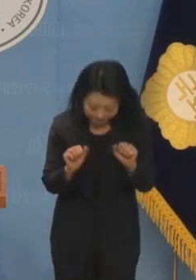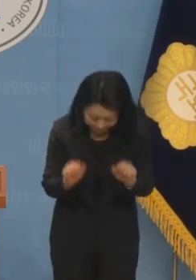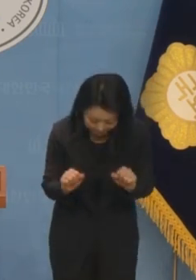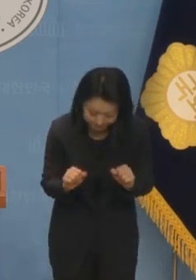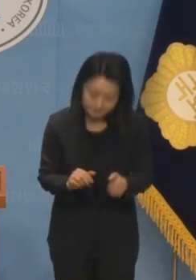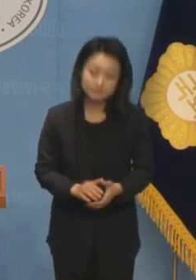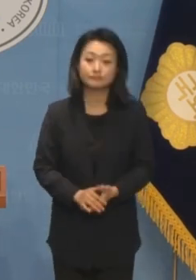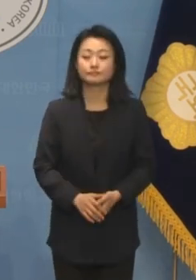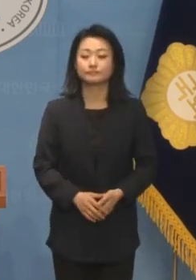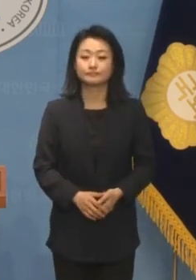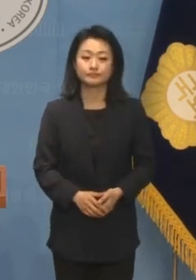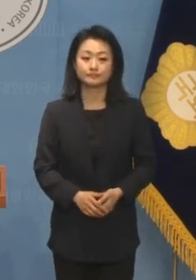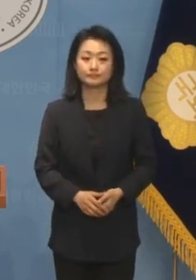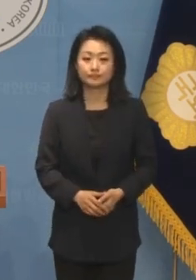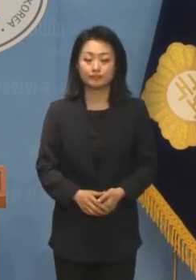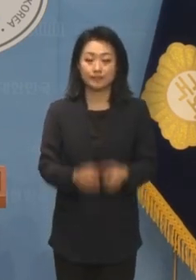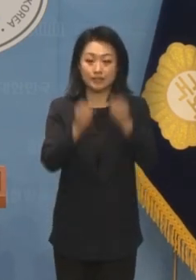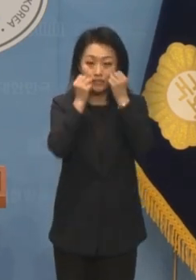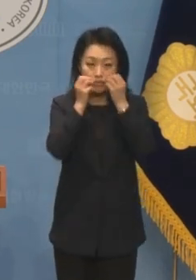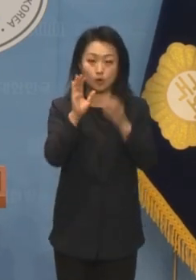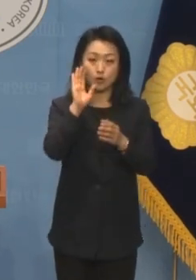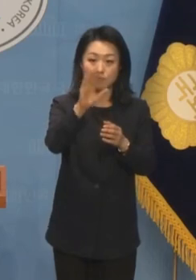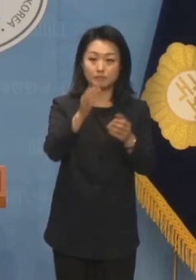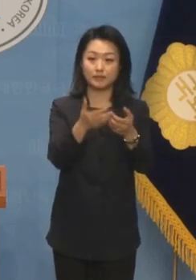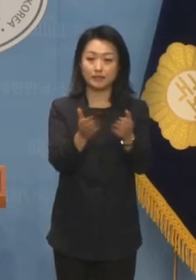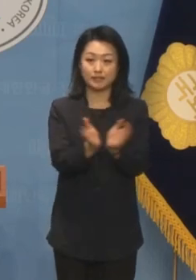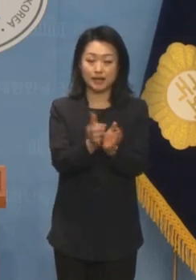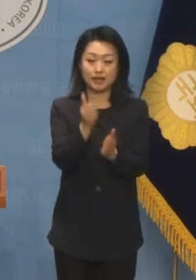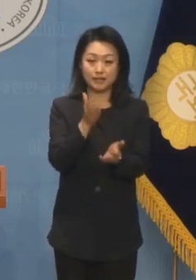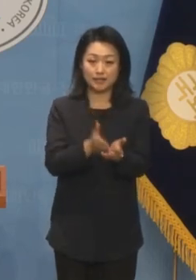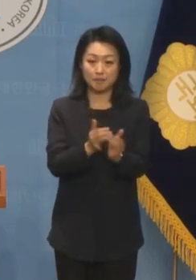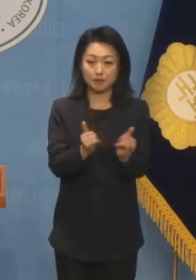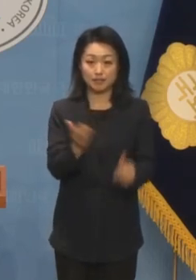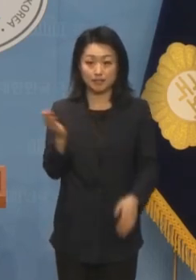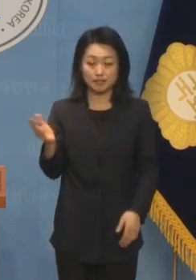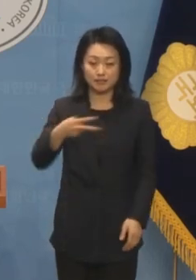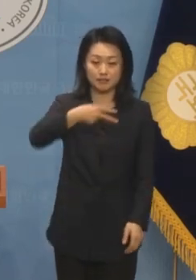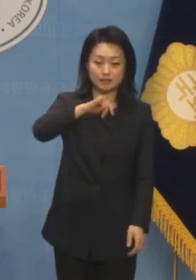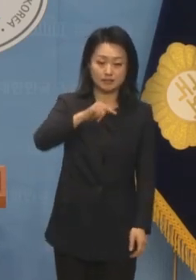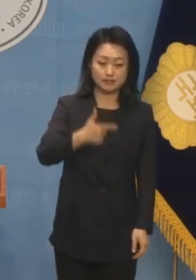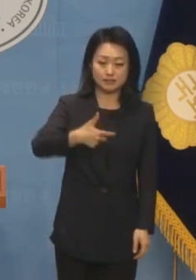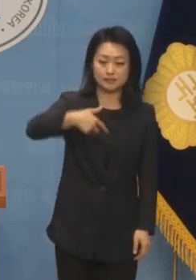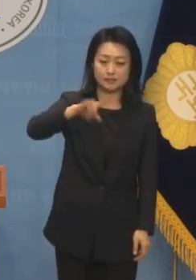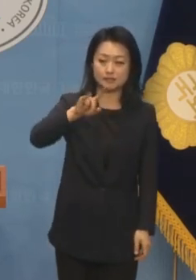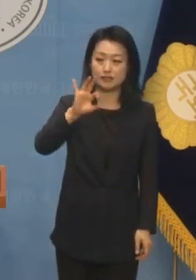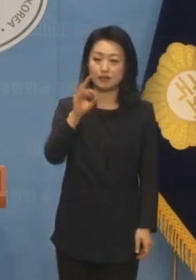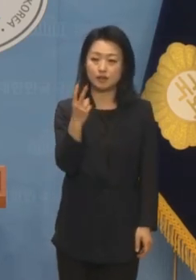안녕하십니까. 새로운 미래 신재용 대변인입니다.